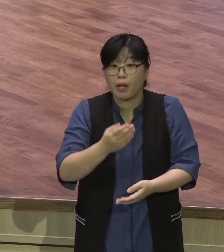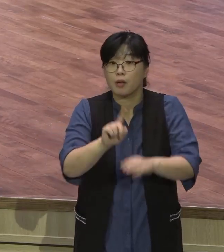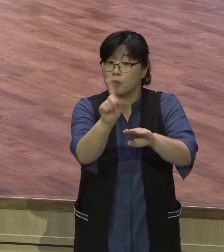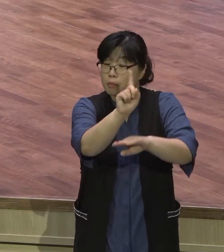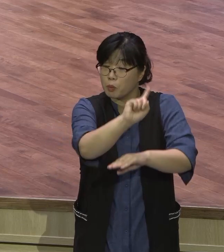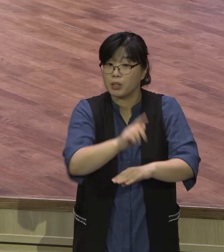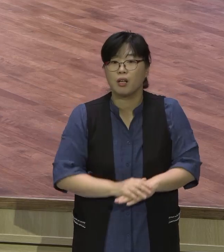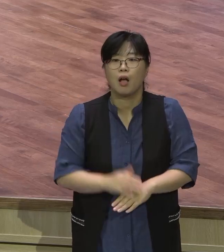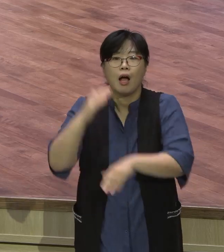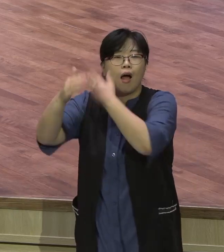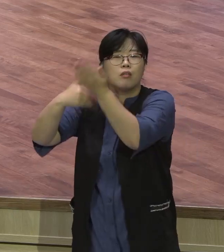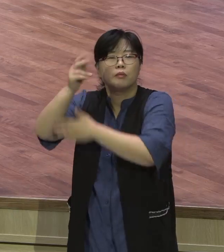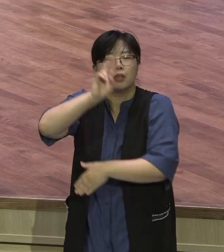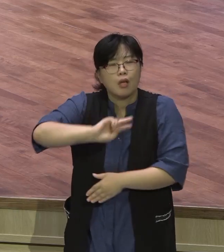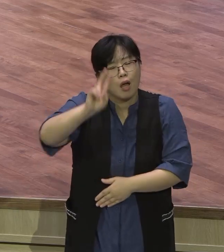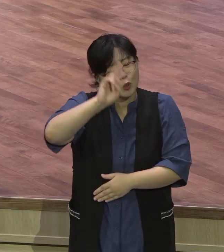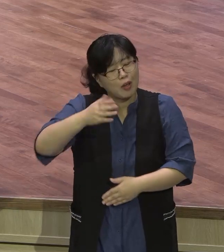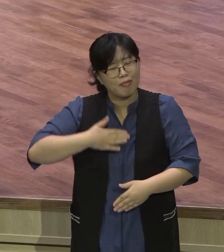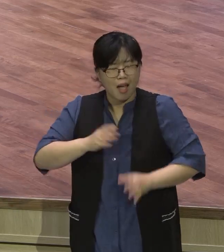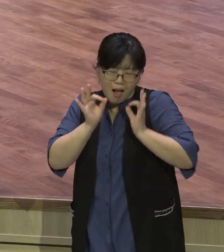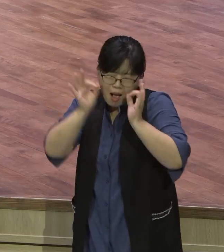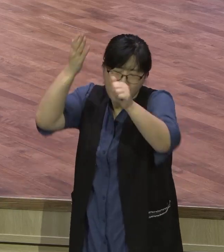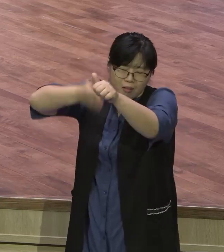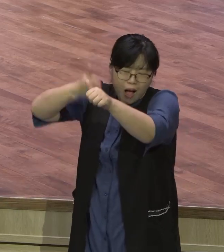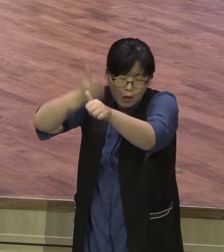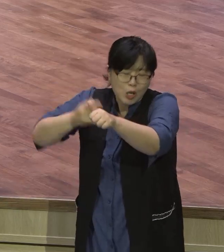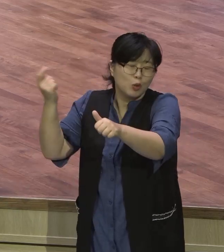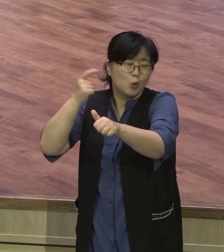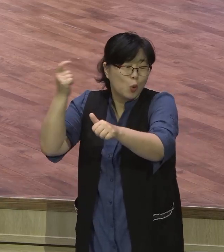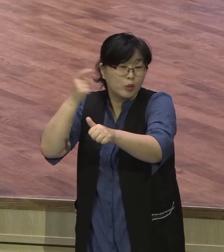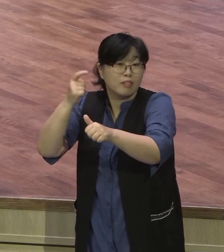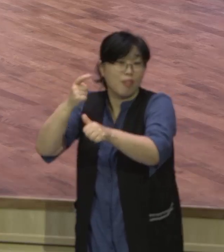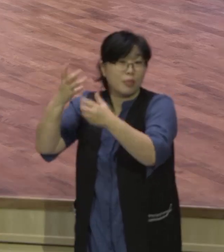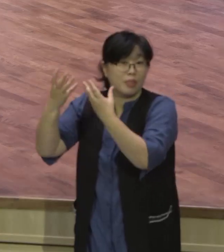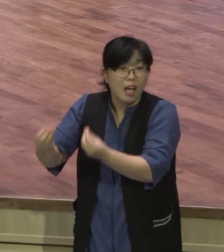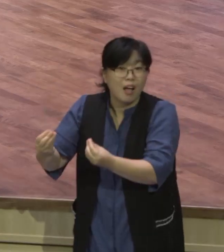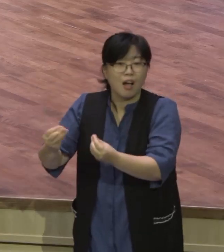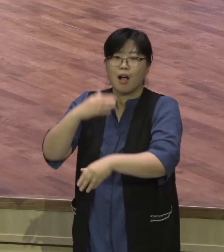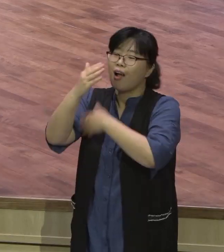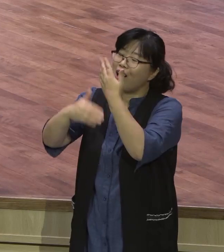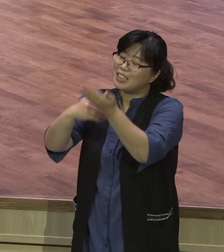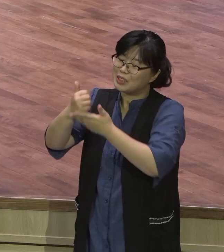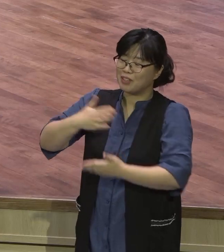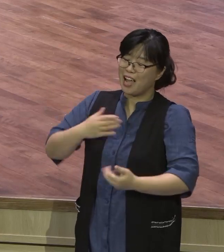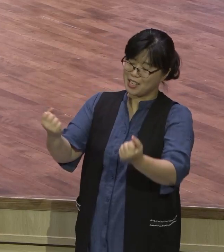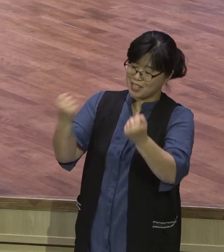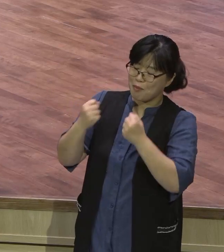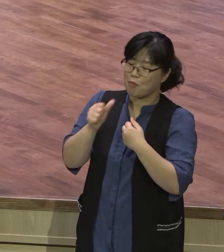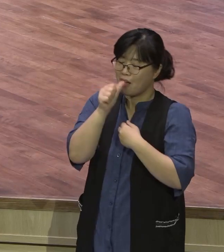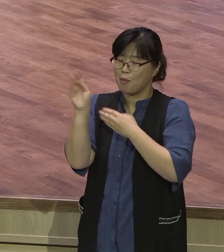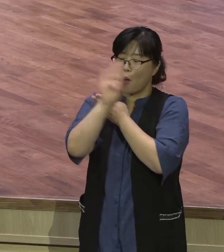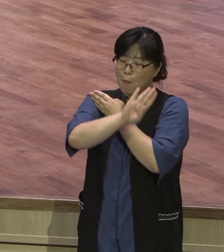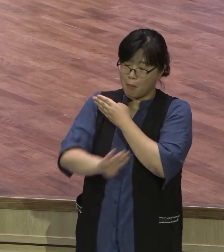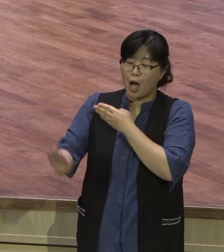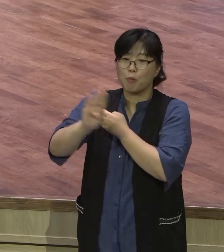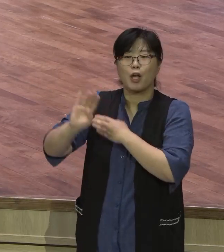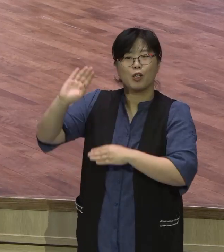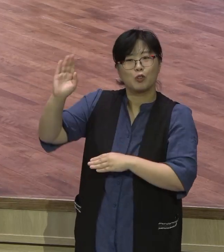찬송하며 내 강구하는 소리를 들으시미로다 여호와는 나의 힘과 나의 방패신에 내 마음이 그를 의지하여